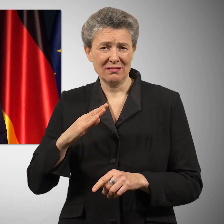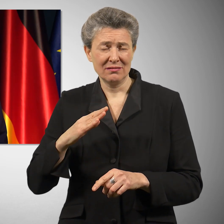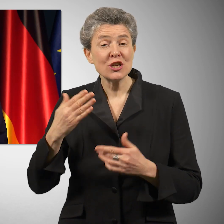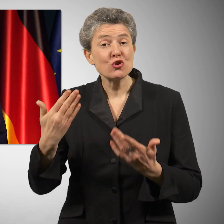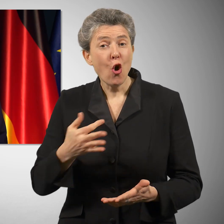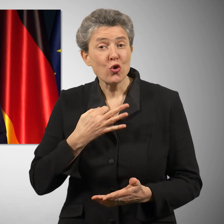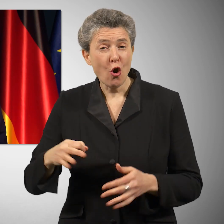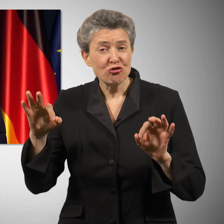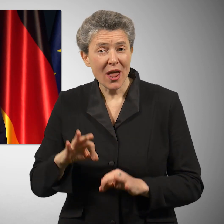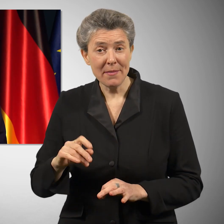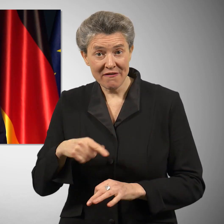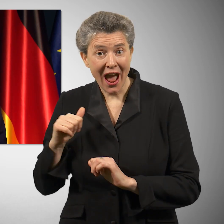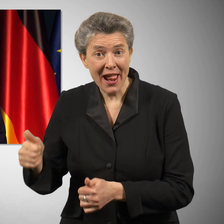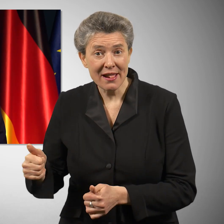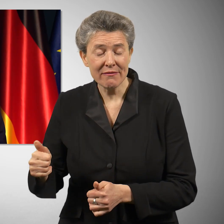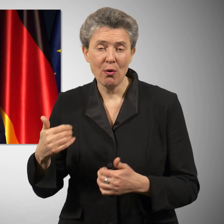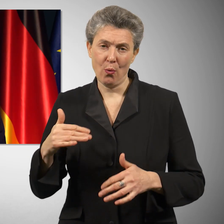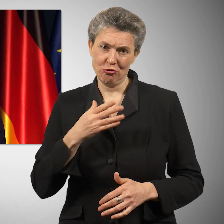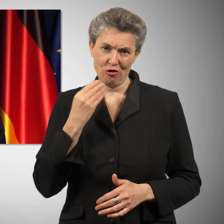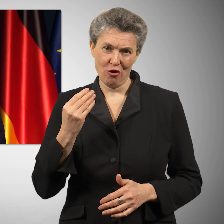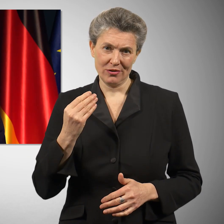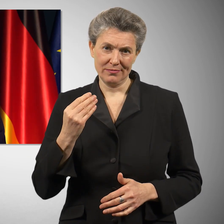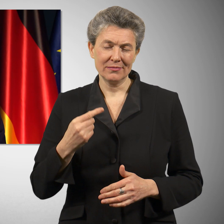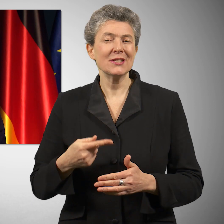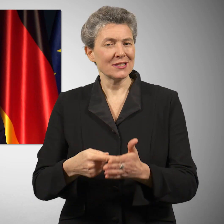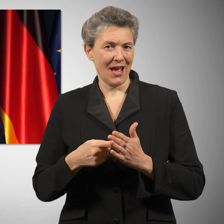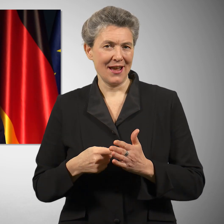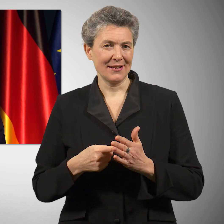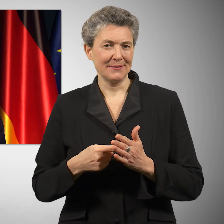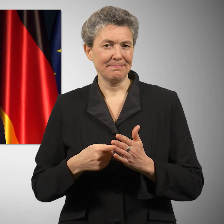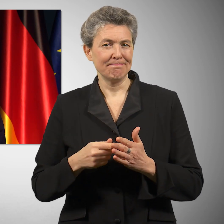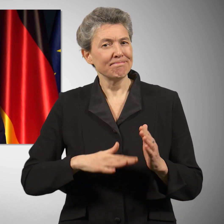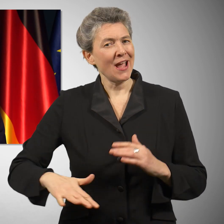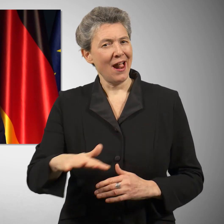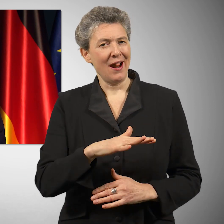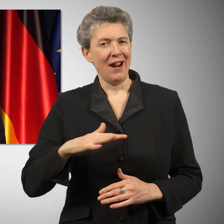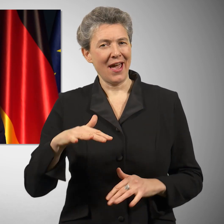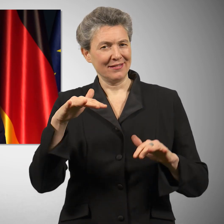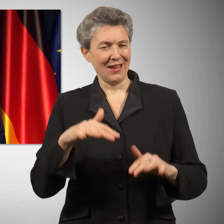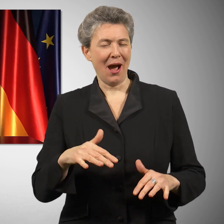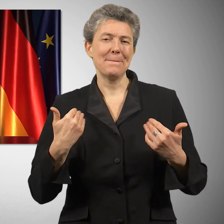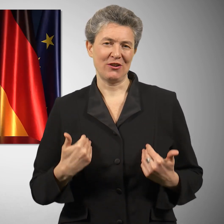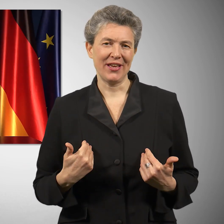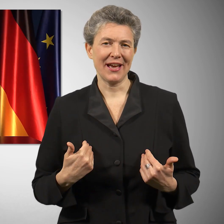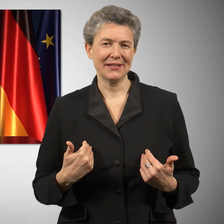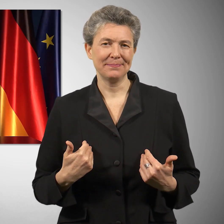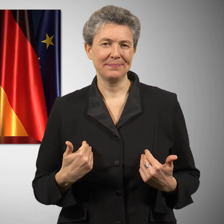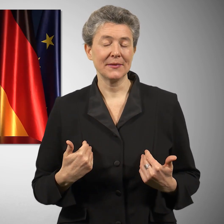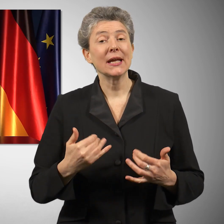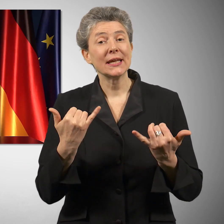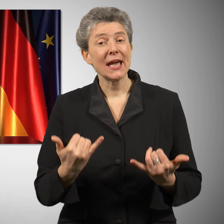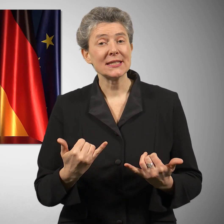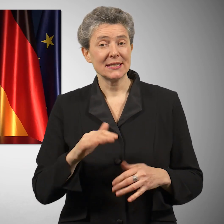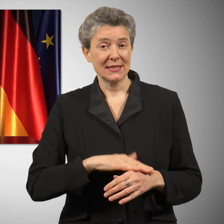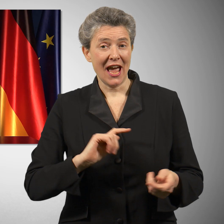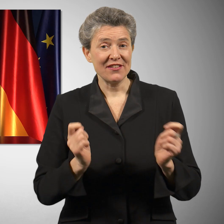Dass wir helfen in solcher Not, das zeichnet uns aus, das macht unser Land zu einem menschlicheren Land. An der